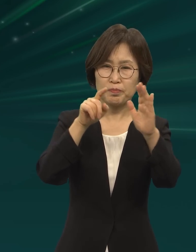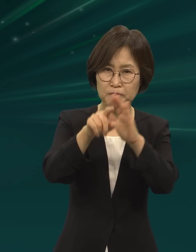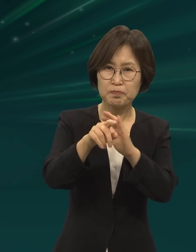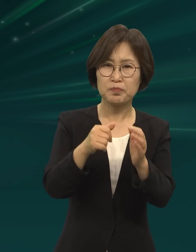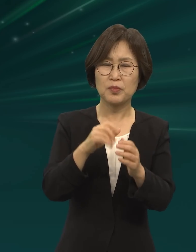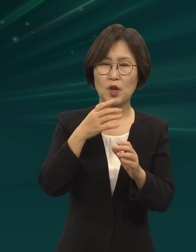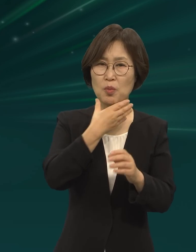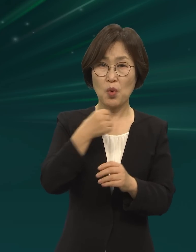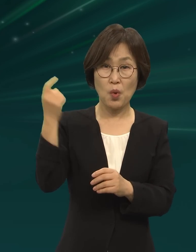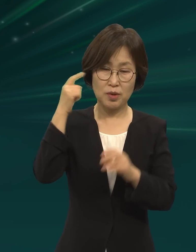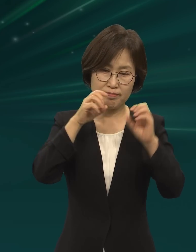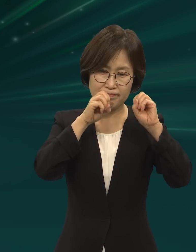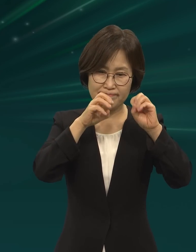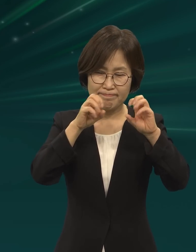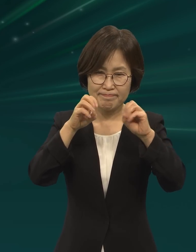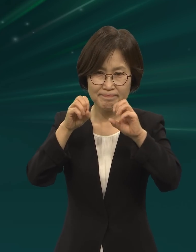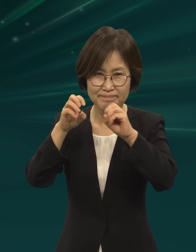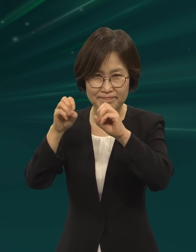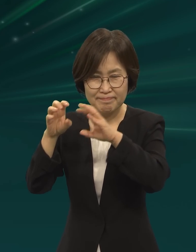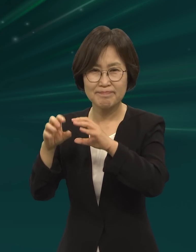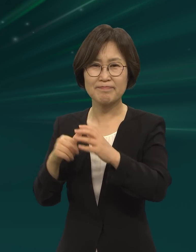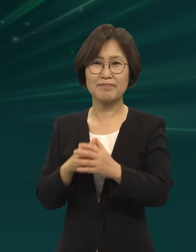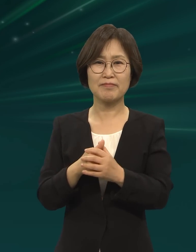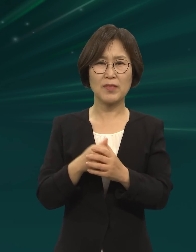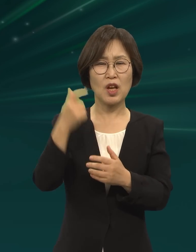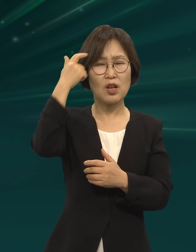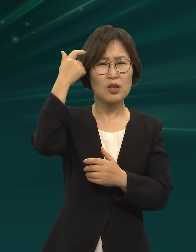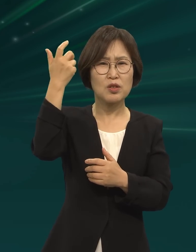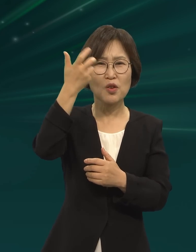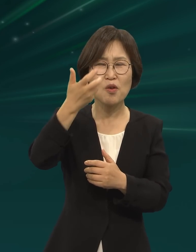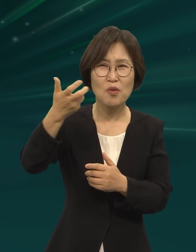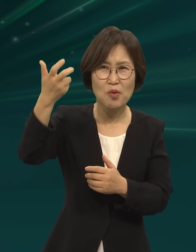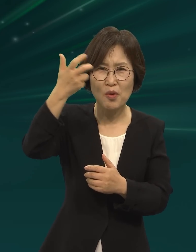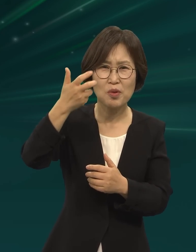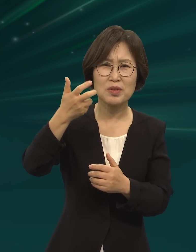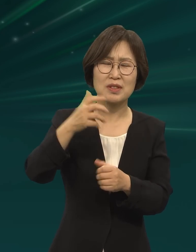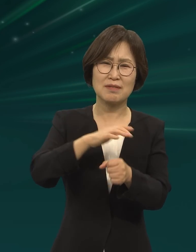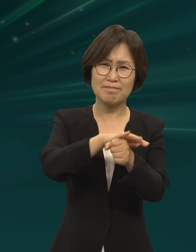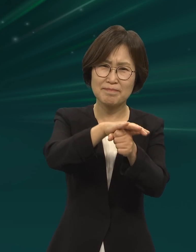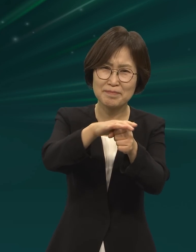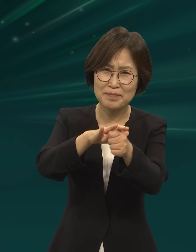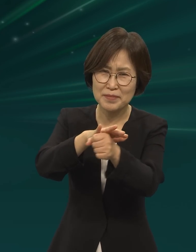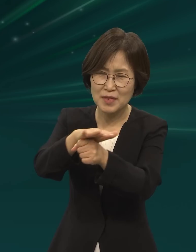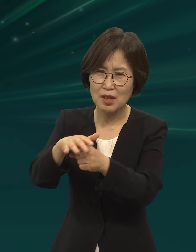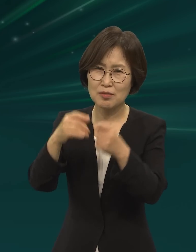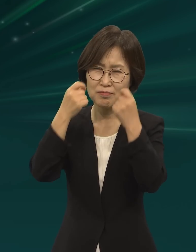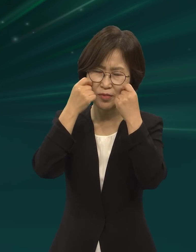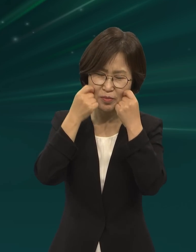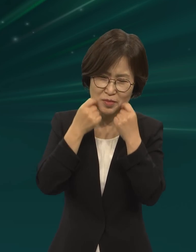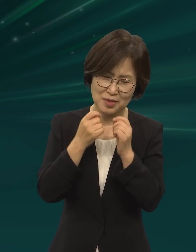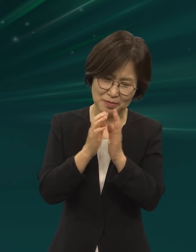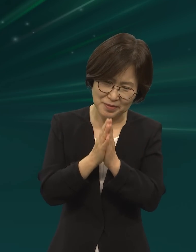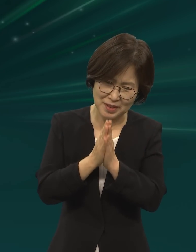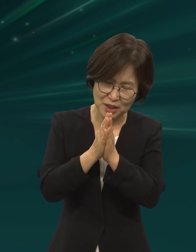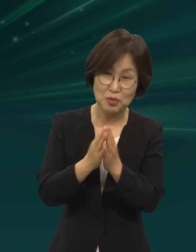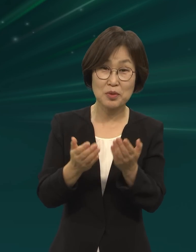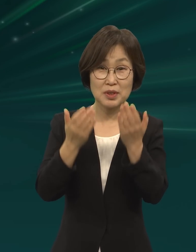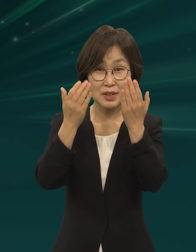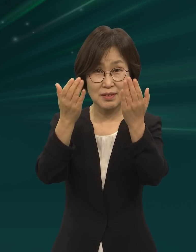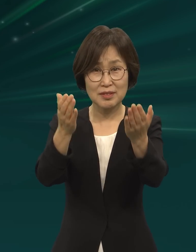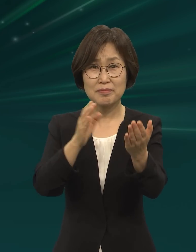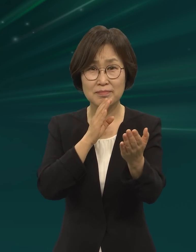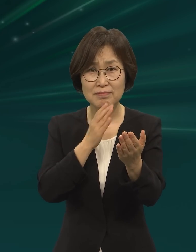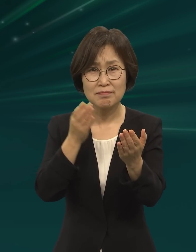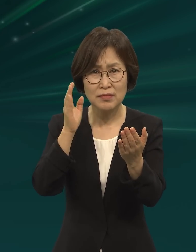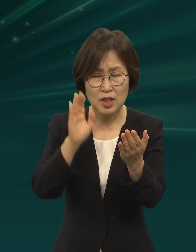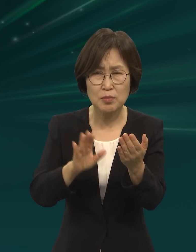복음을 증언하고 복음을 전하고 영혼들을 사랑하고 그들을 위해 눈물 흘리면서 기도하고 있지만은 앞으로